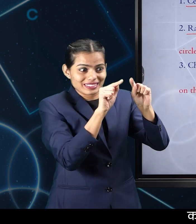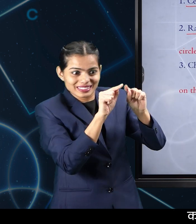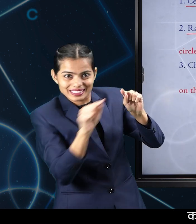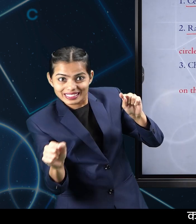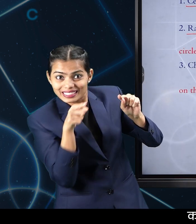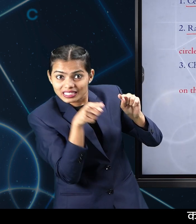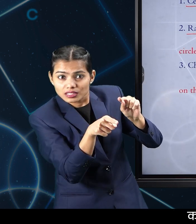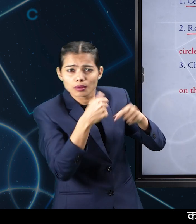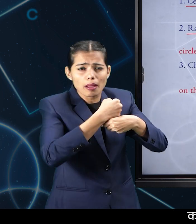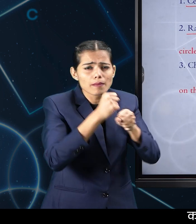रेखाखंड जीवा कहलाता है।